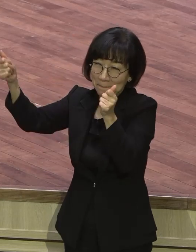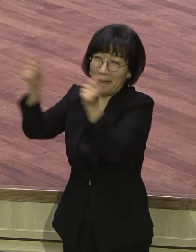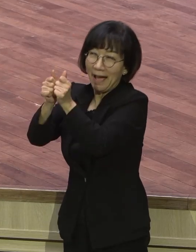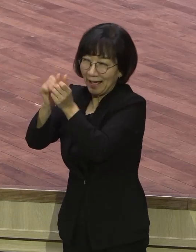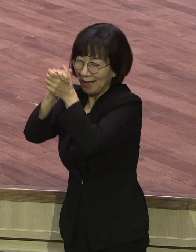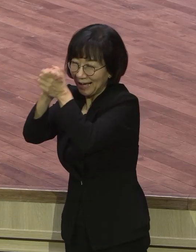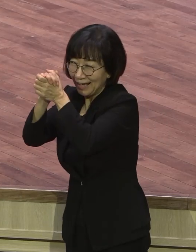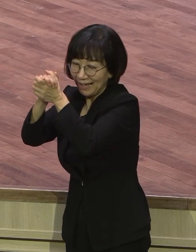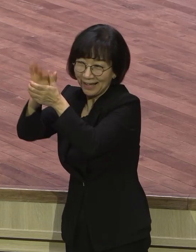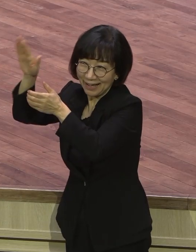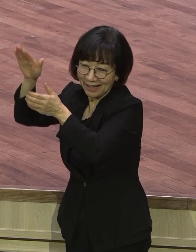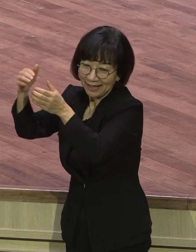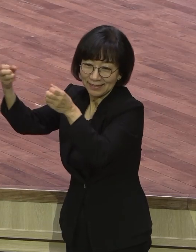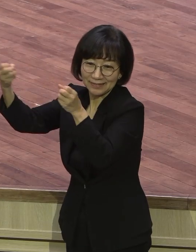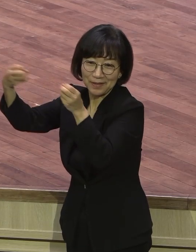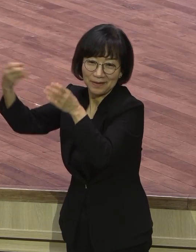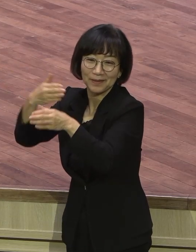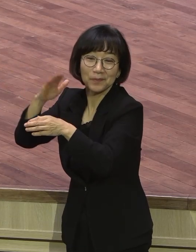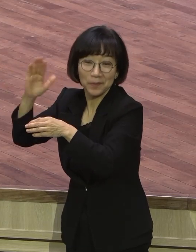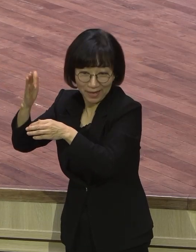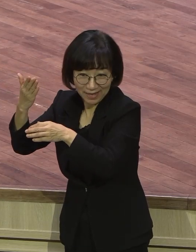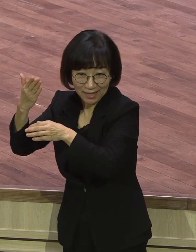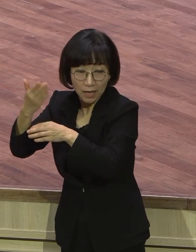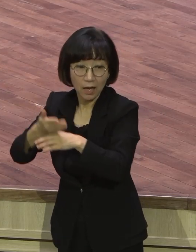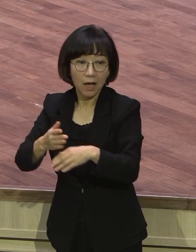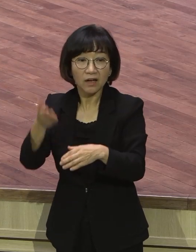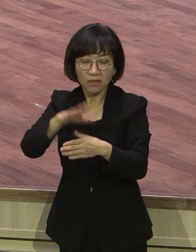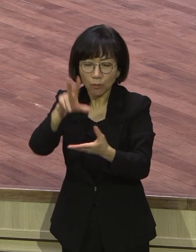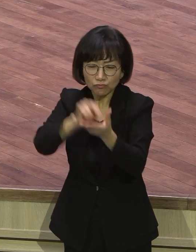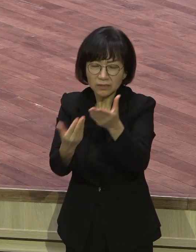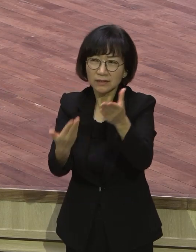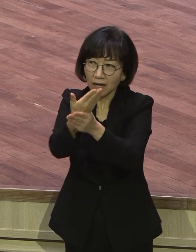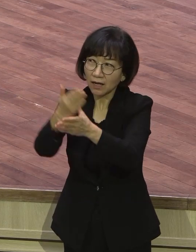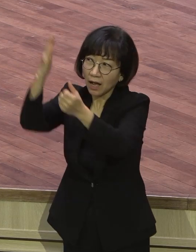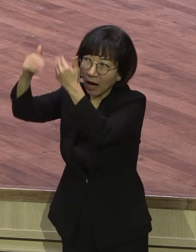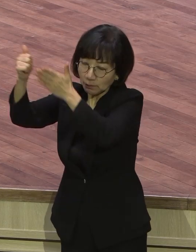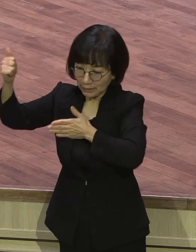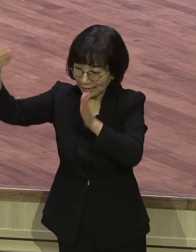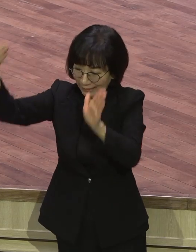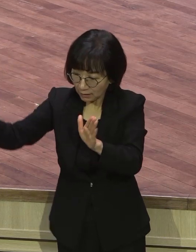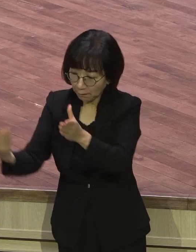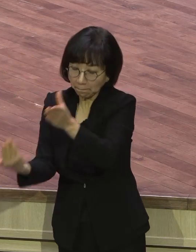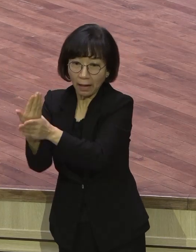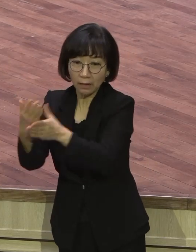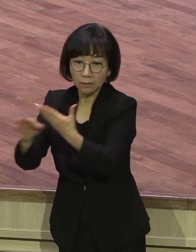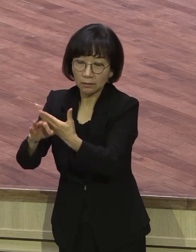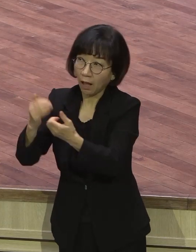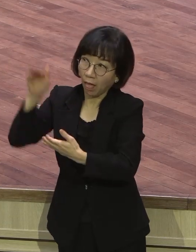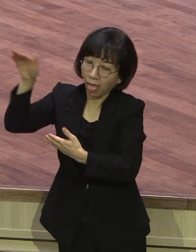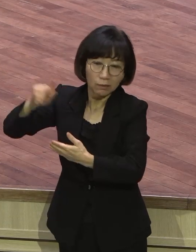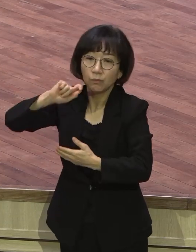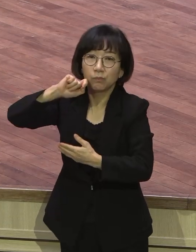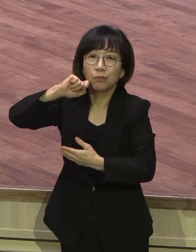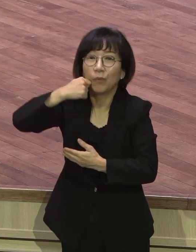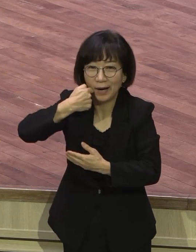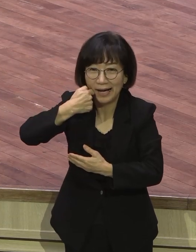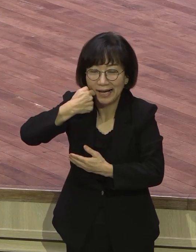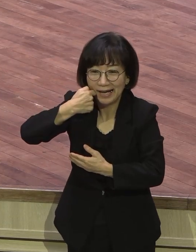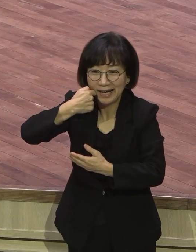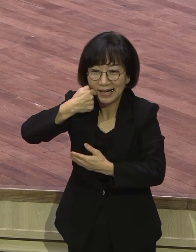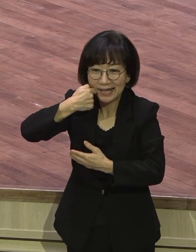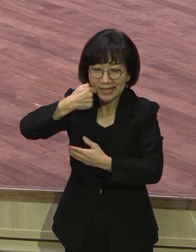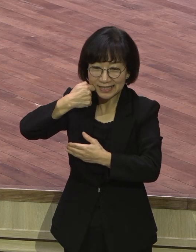찾지를 안 해요 그런 분들이 있어요 그건 이미 이 문제가 나와 예수님 사이를 딱